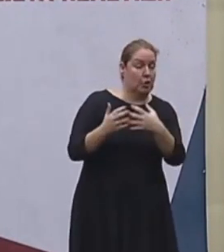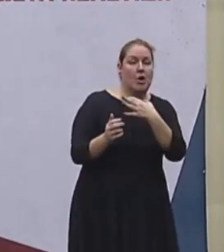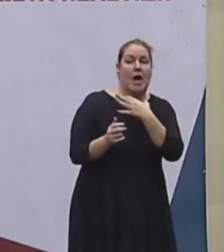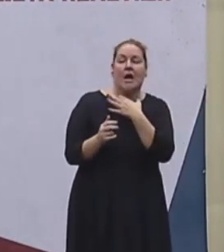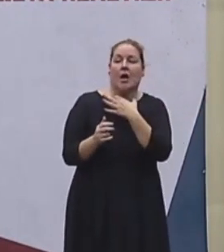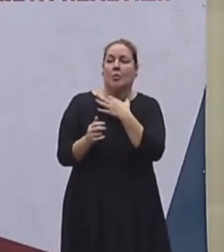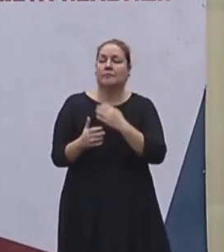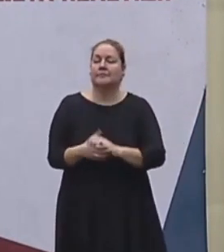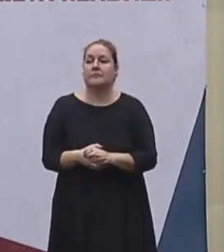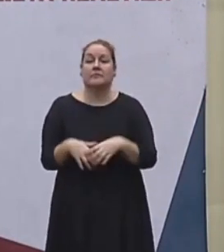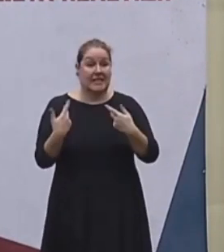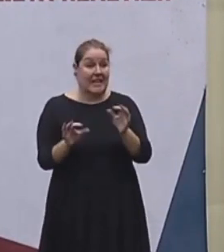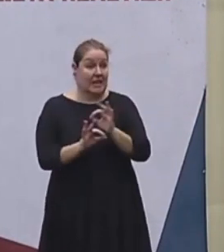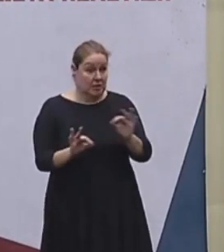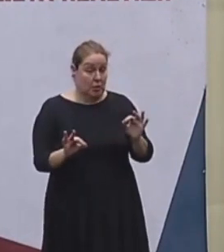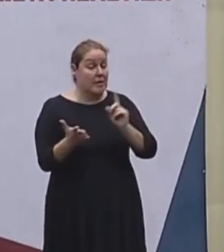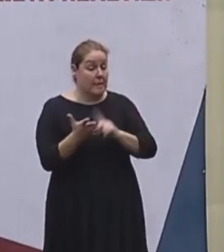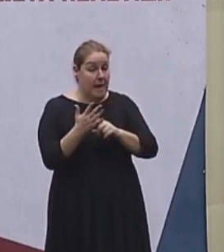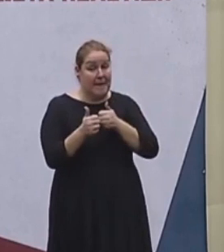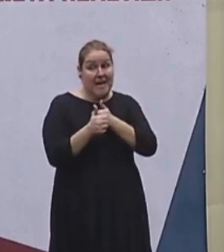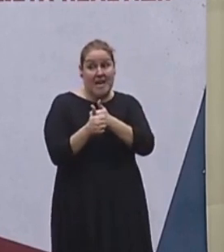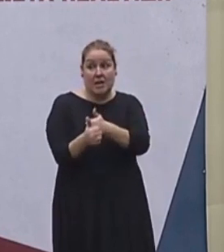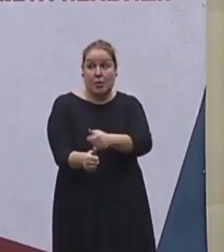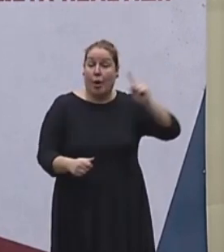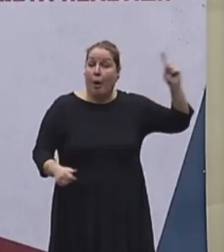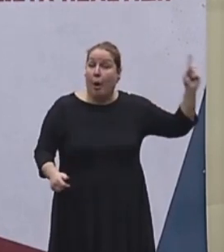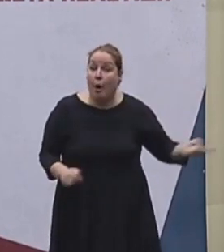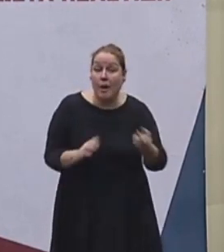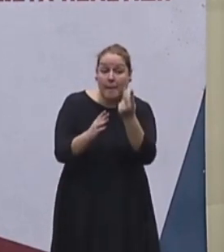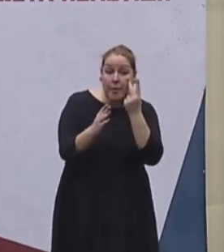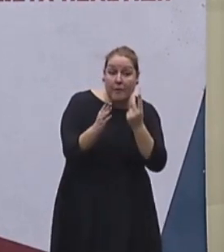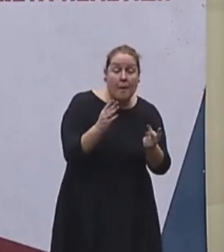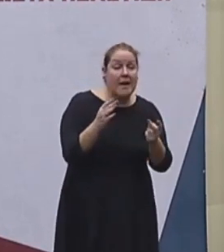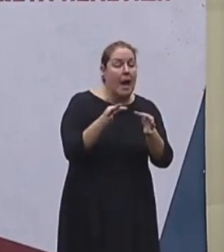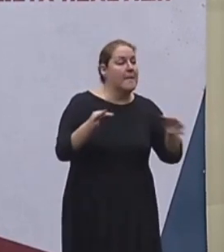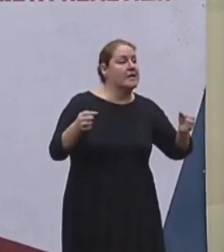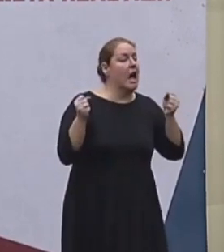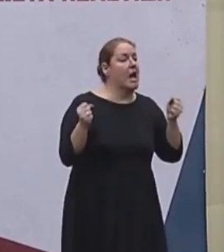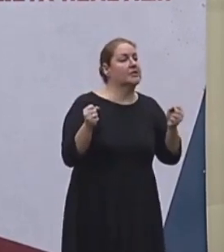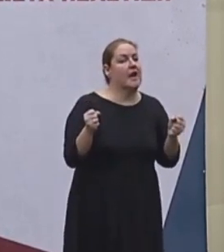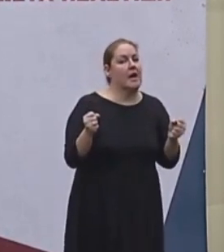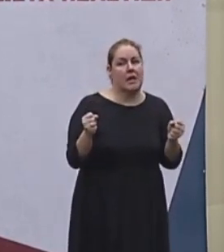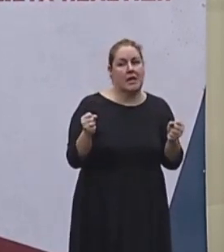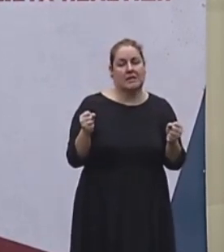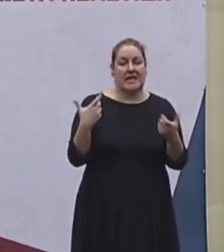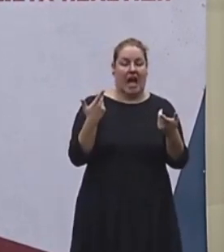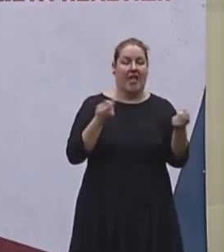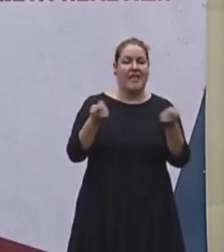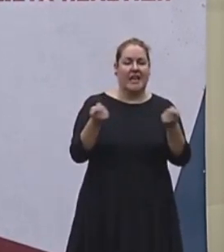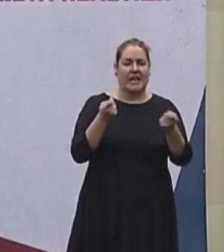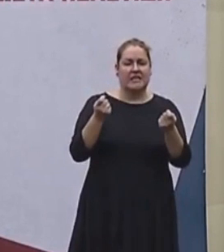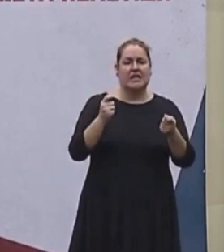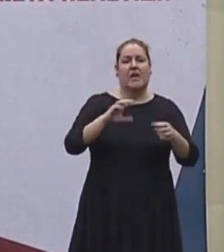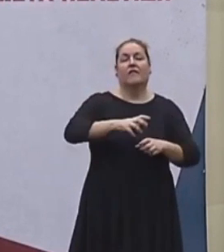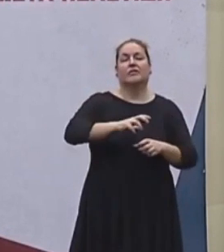είναι σαφές ότι θα πρέπει να τηρούνται όλοι οι προβλεπόμενοι όροι ασφάλειας στην εγκατάσταση και διαχείριση του φυσικού αερίου.